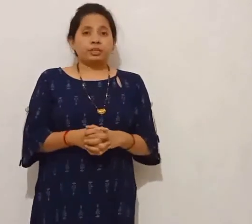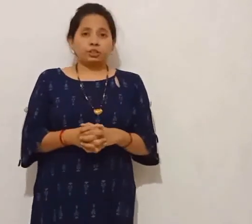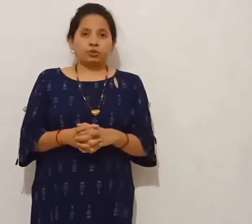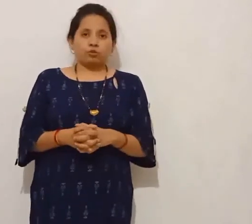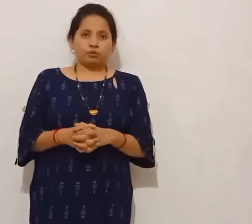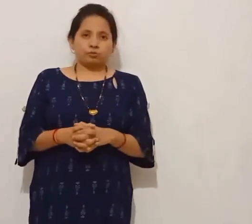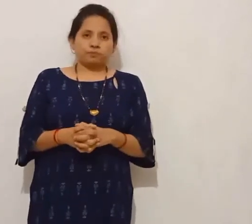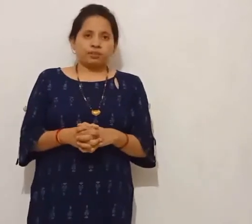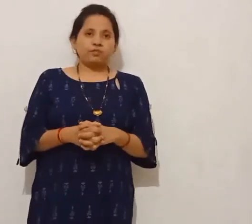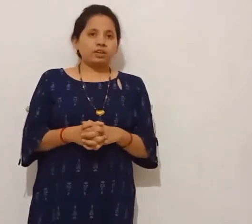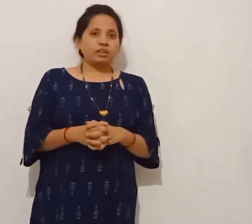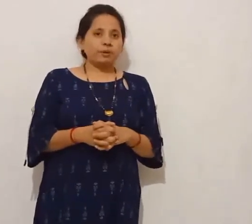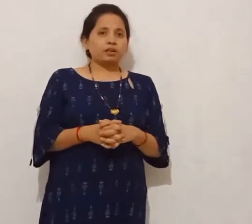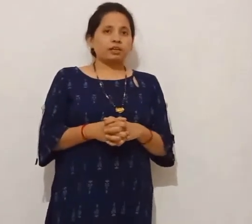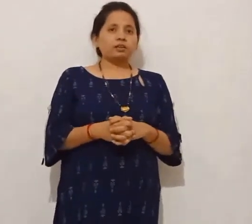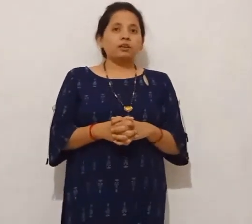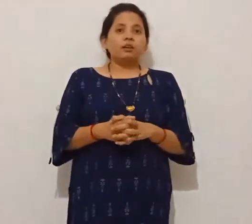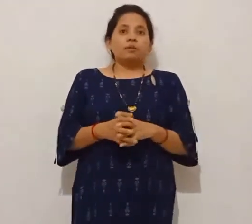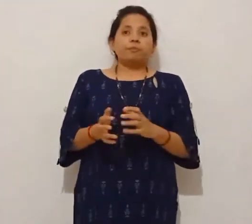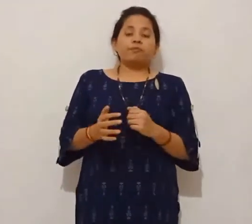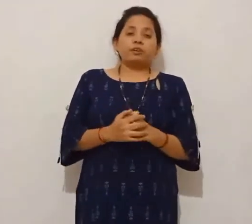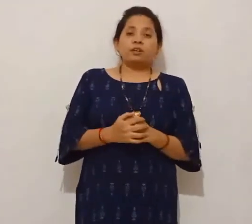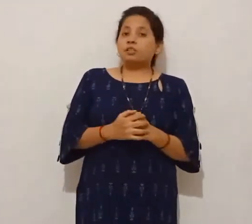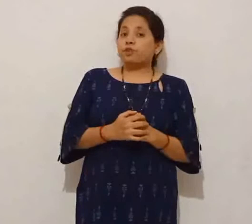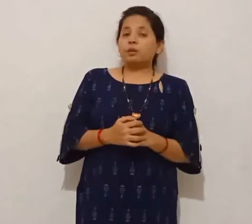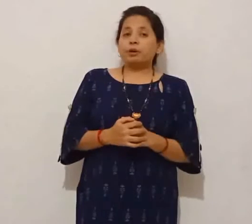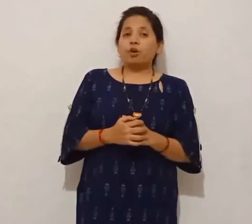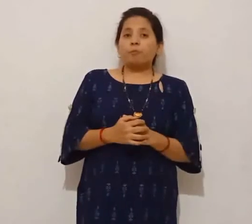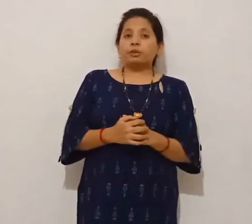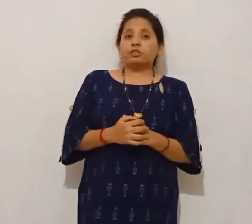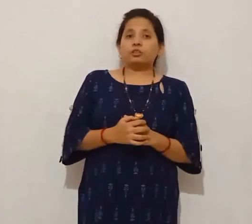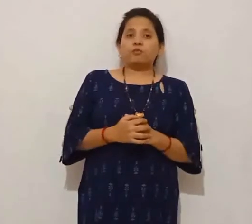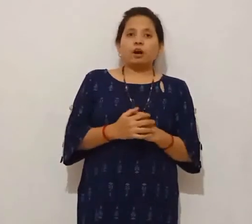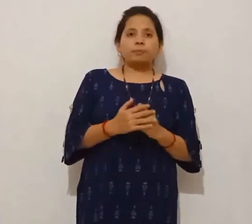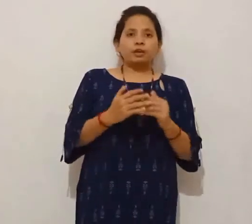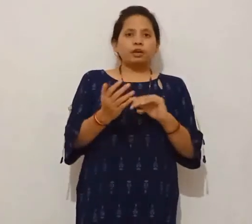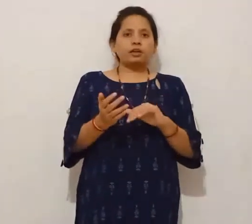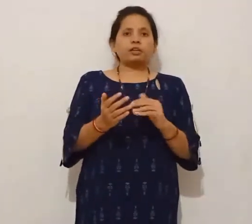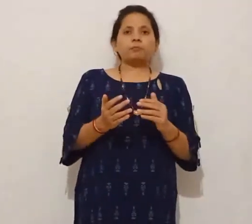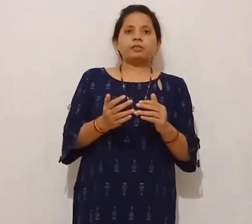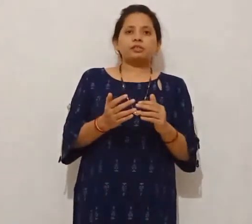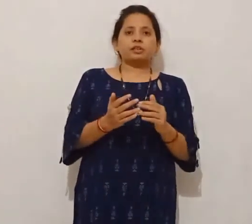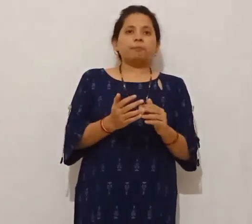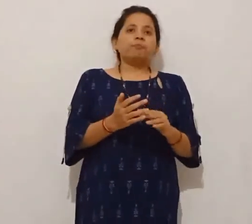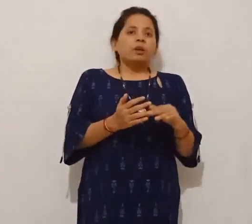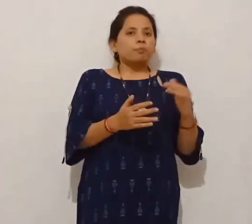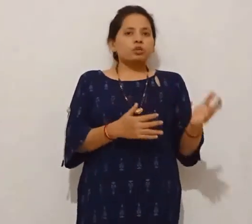competition also. In weekly market, is very big competition कि वहाँ पर एक ही type की चीजें बहुत